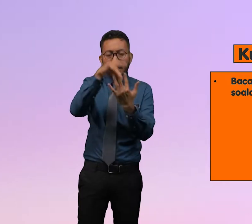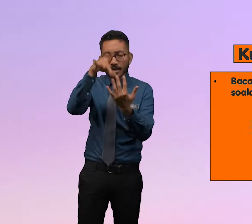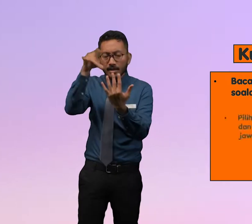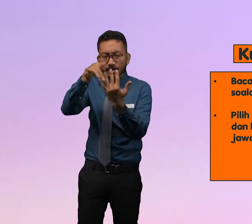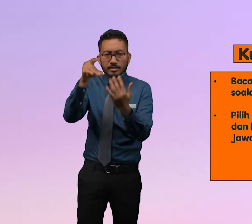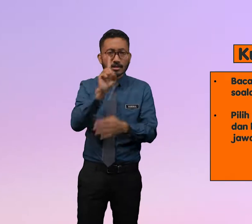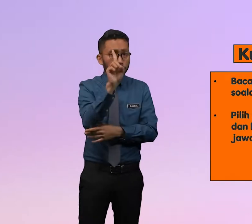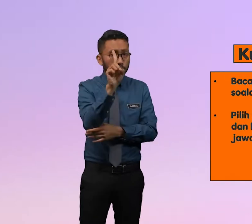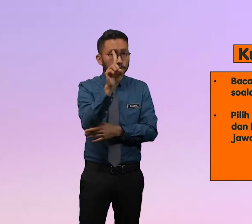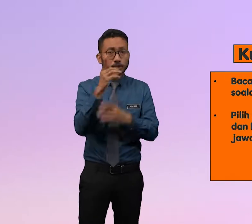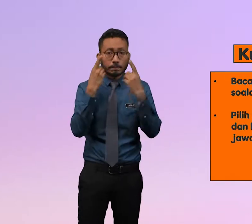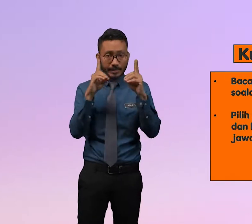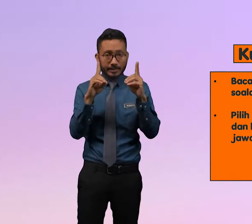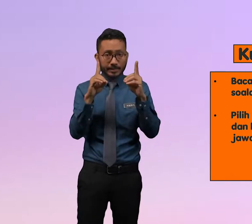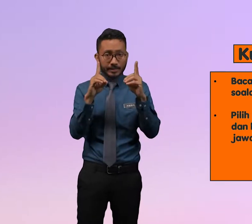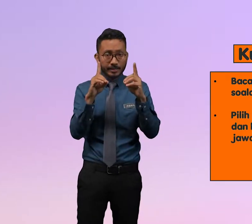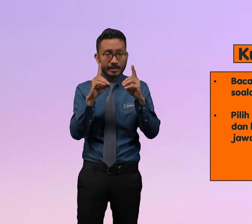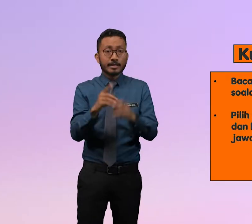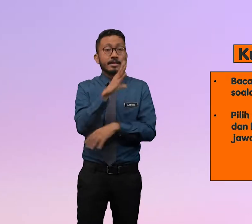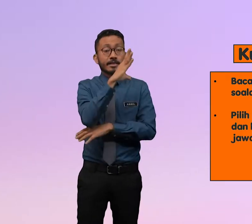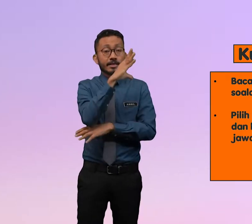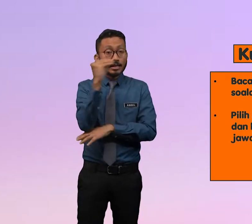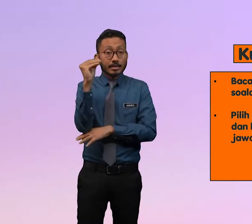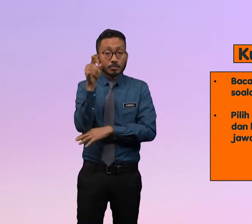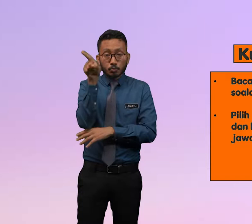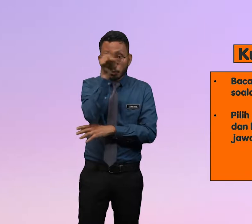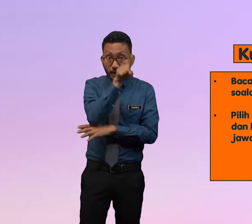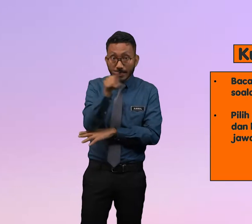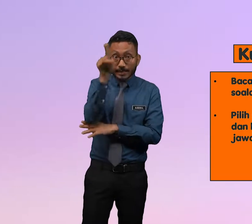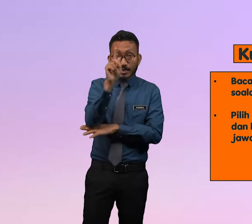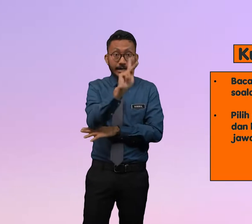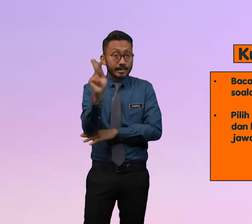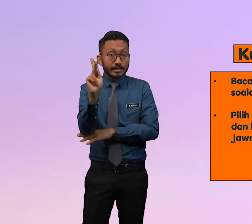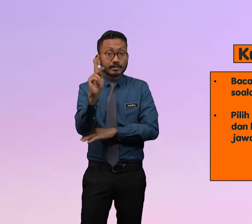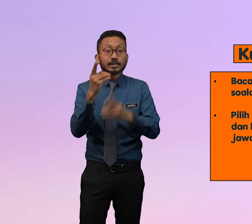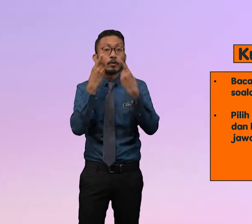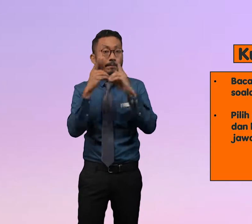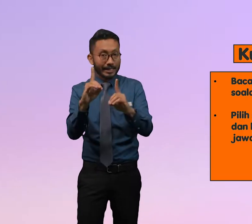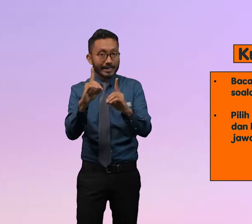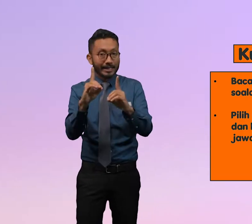Pilih satu jawapan dan ulangkan jawapan.